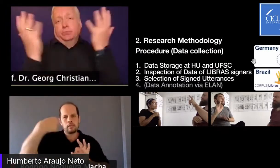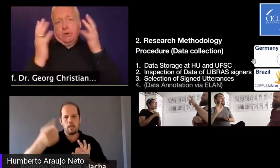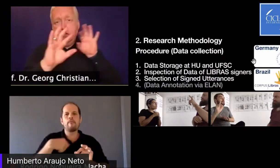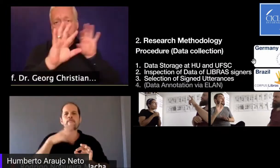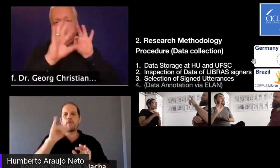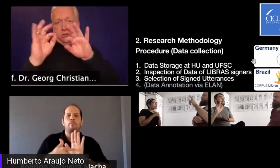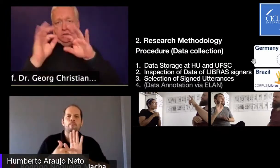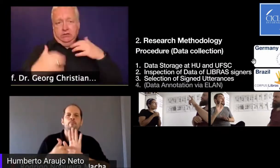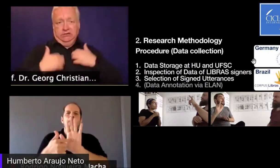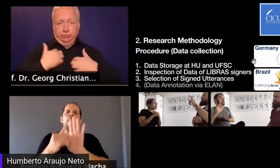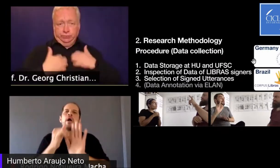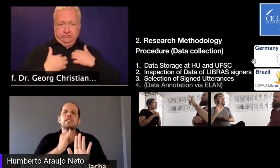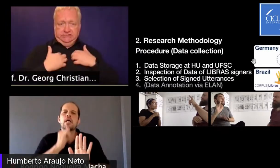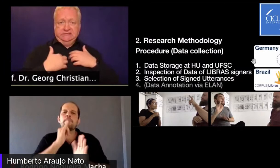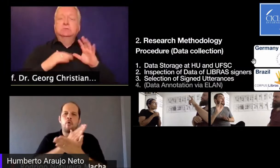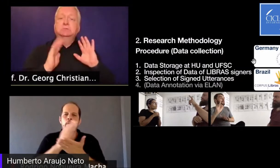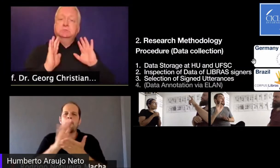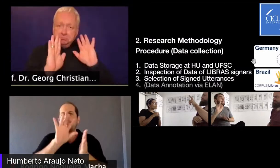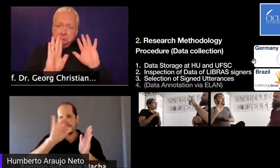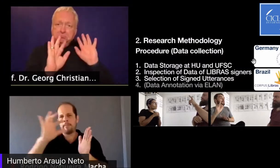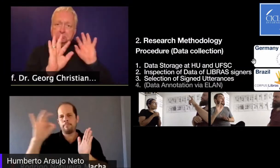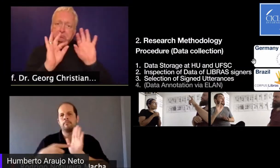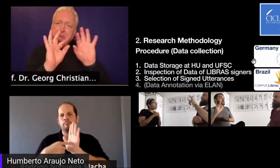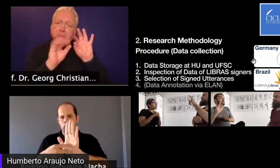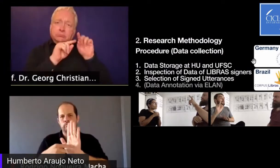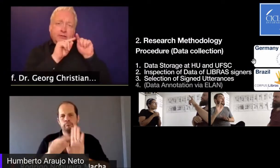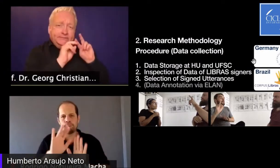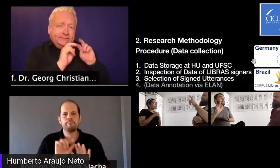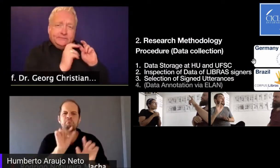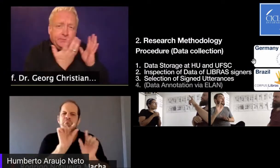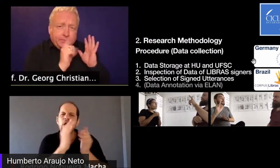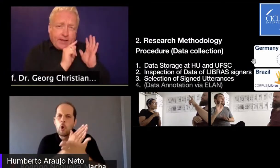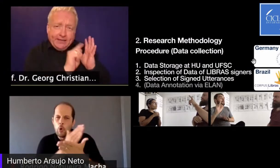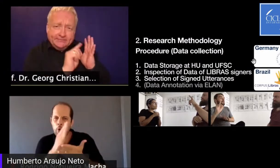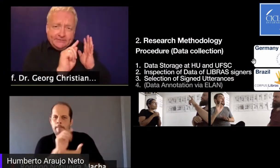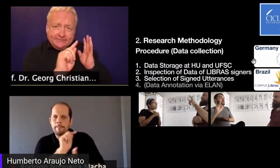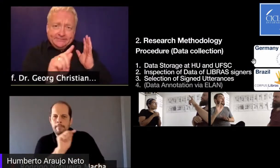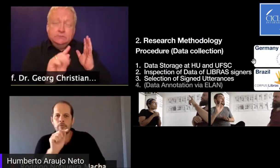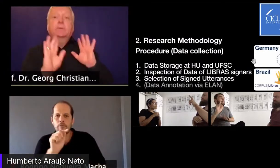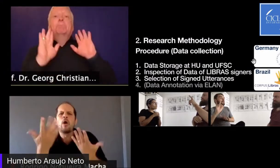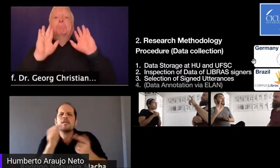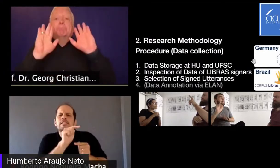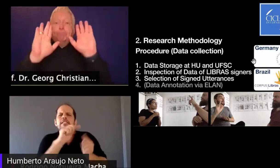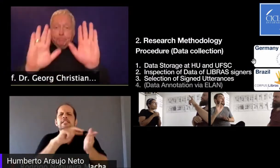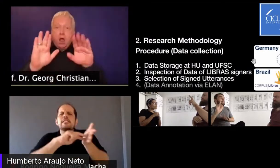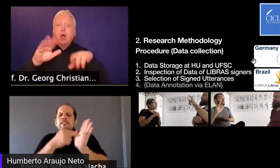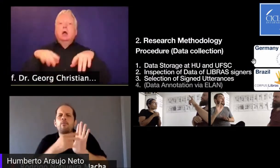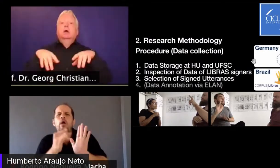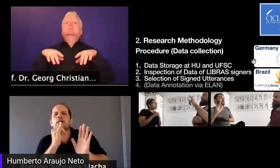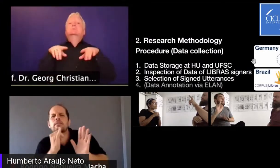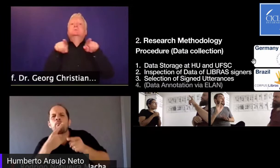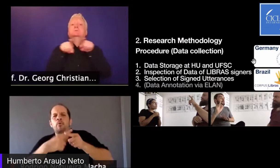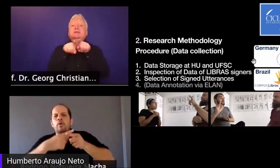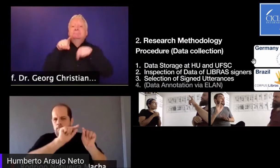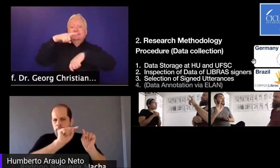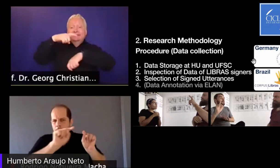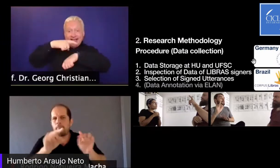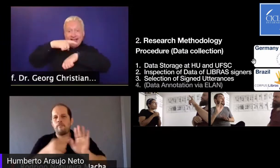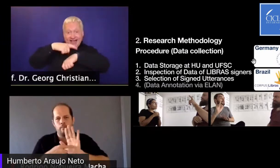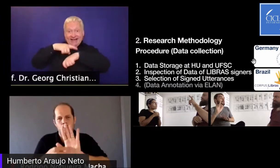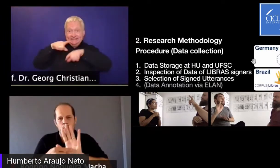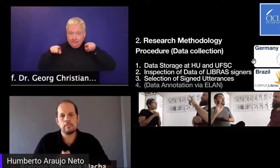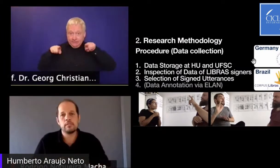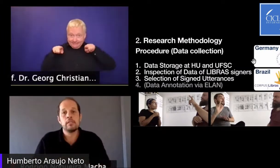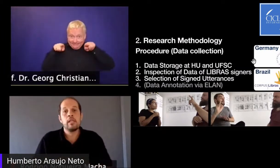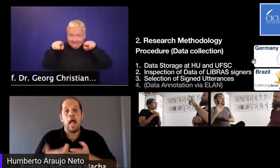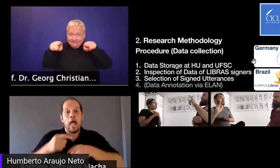que particularmente interessava no nosso segmento, né, no direcionamento das